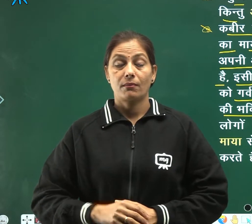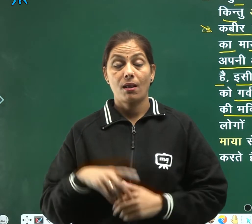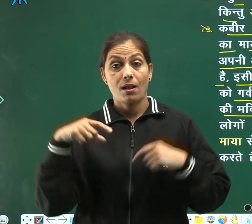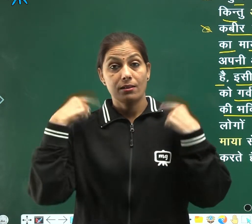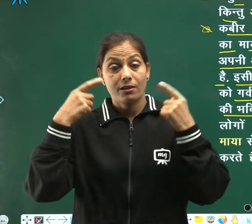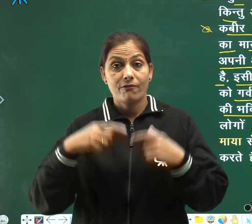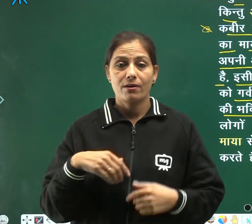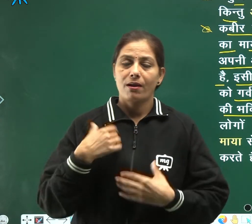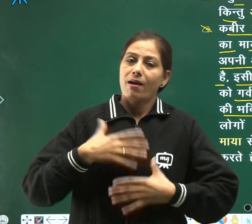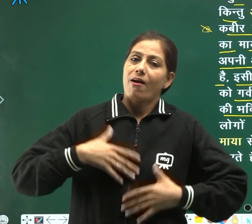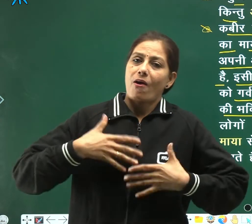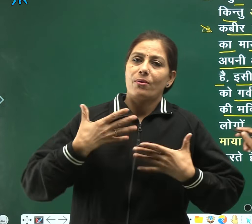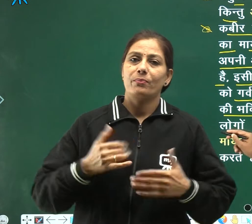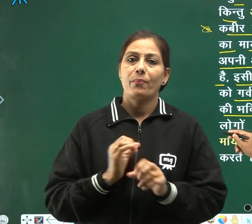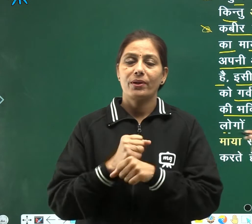बनकर